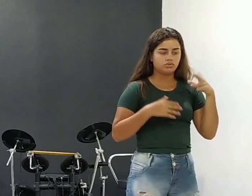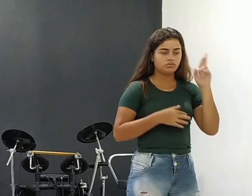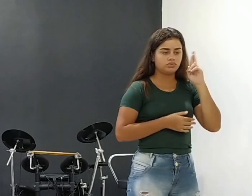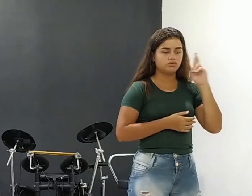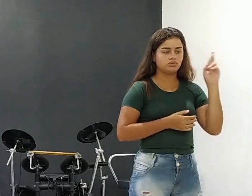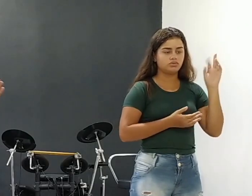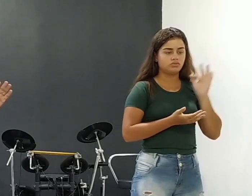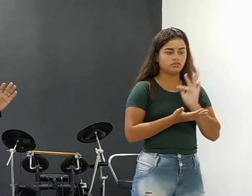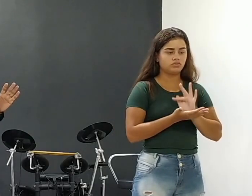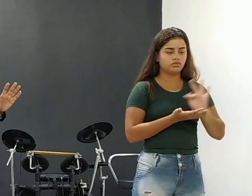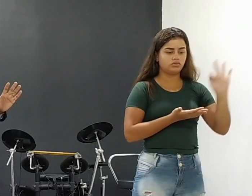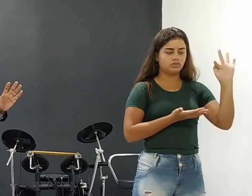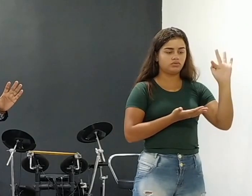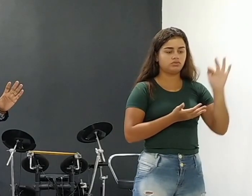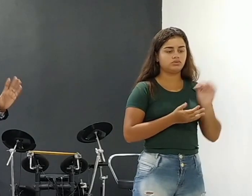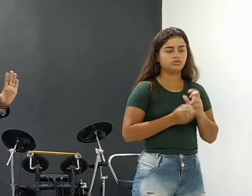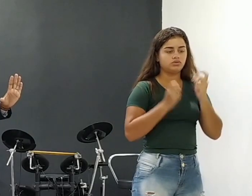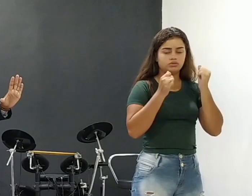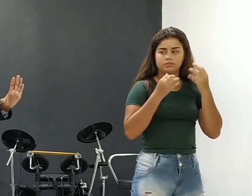ela chama, eu vou explicar,